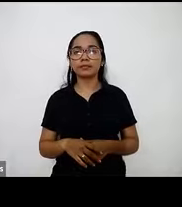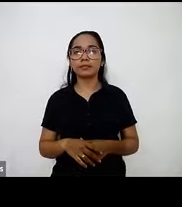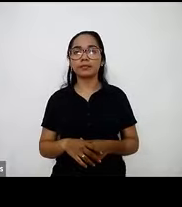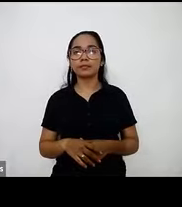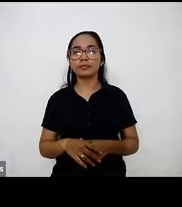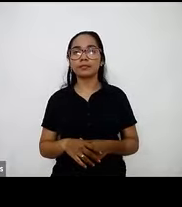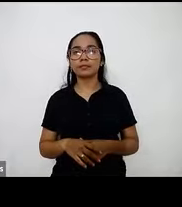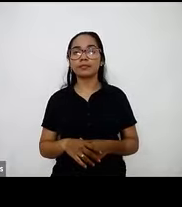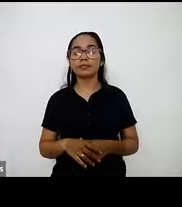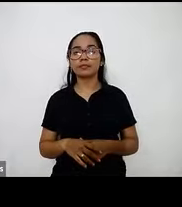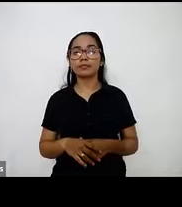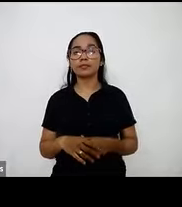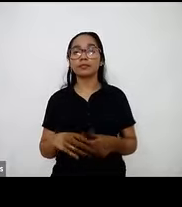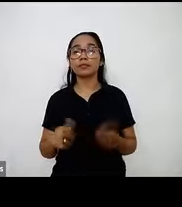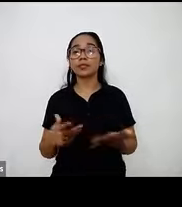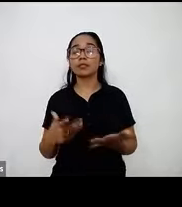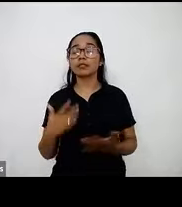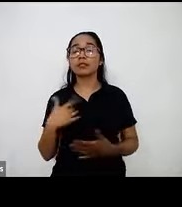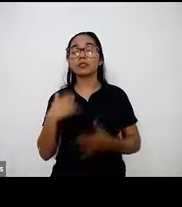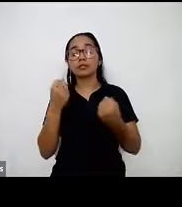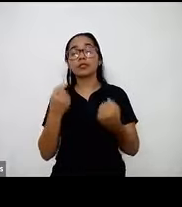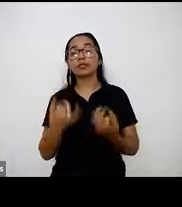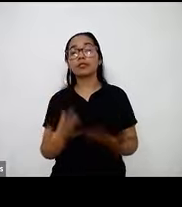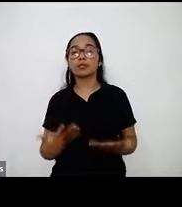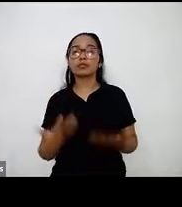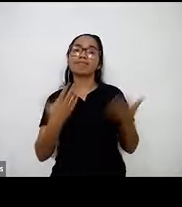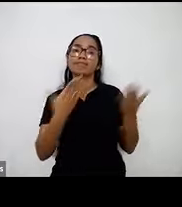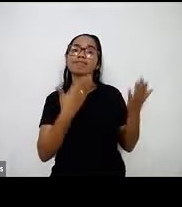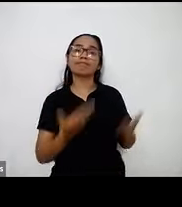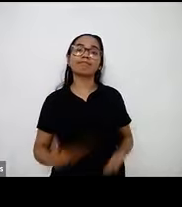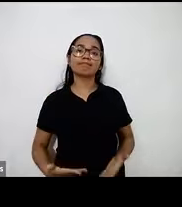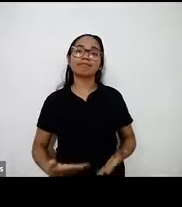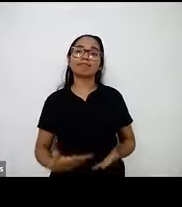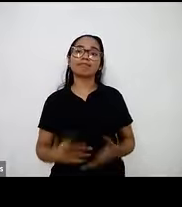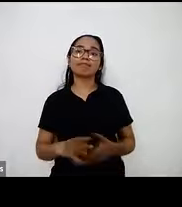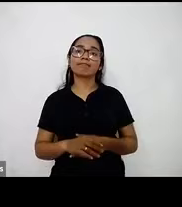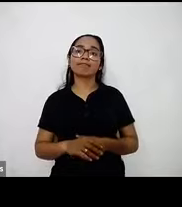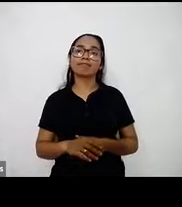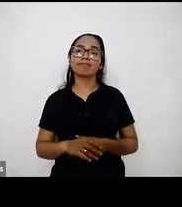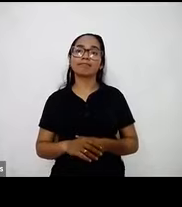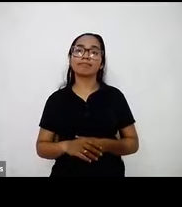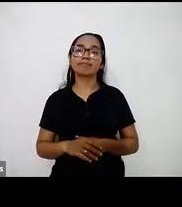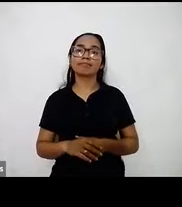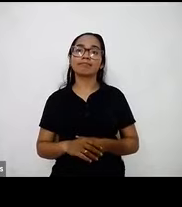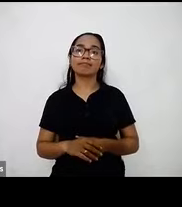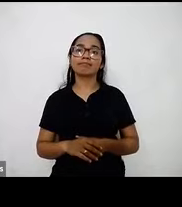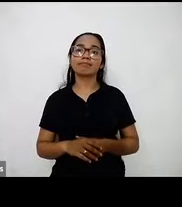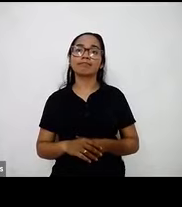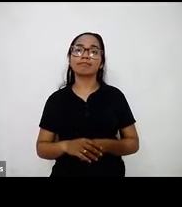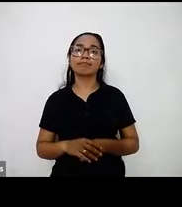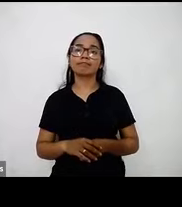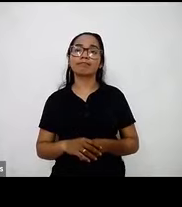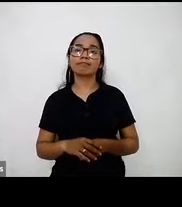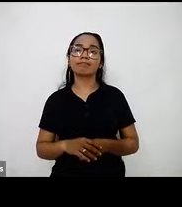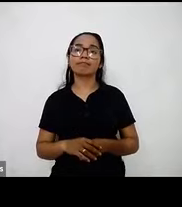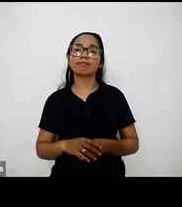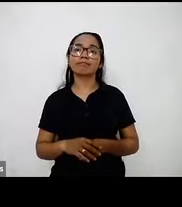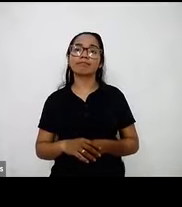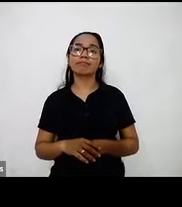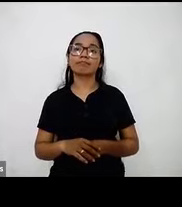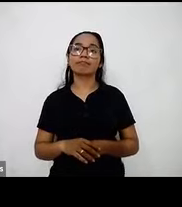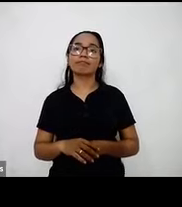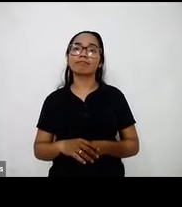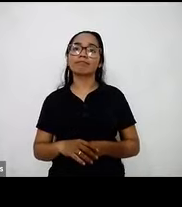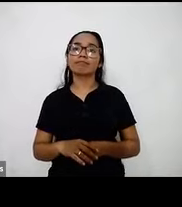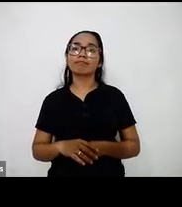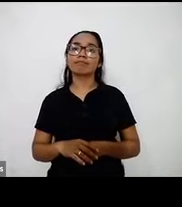falo de unidade, de movimento social, que tenta, a todo custo, né, um processo de fortalecimento da participação